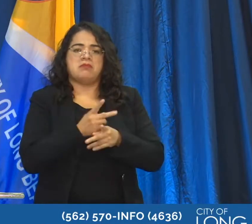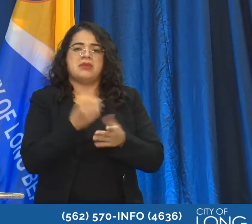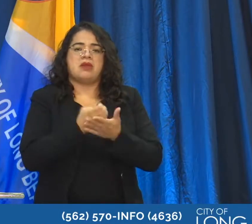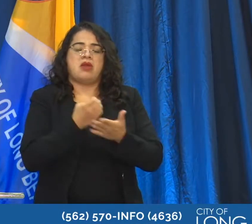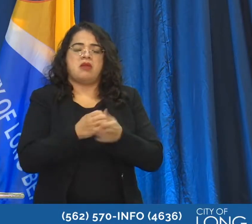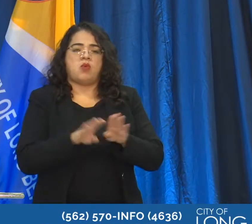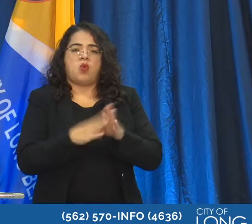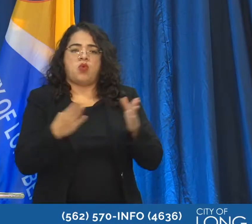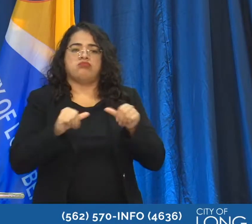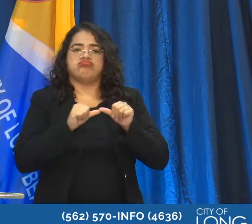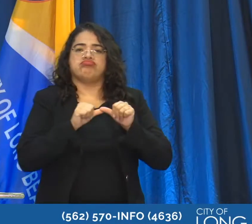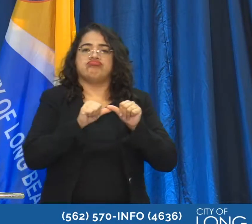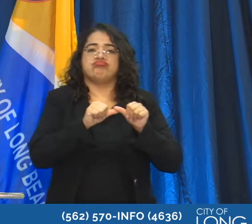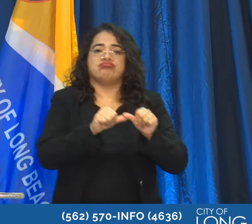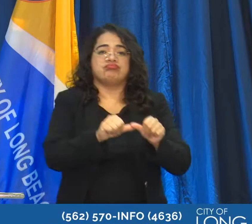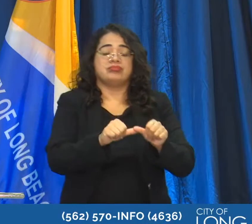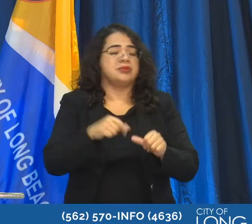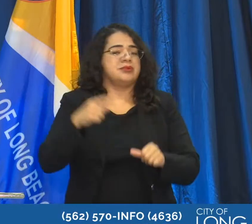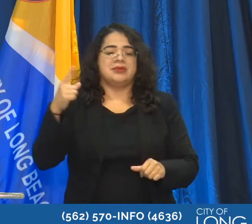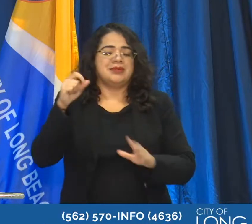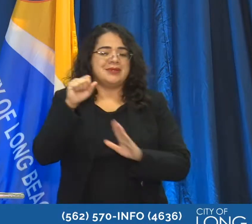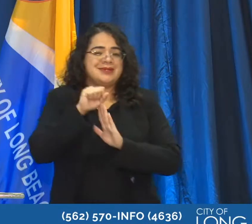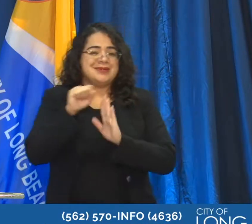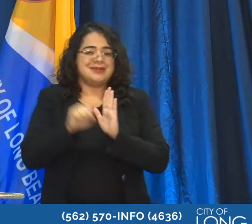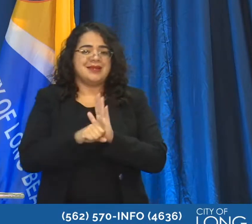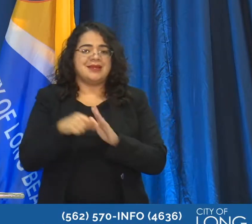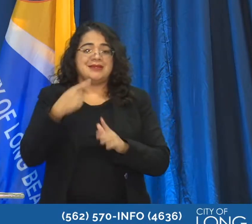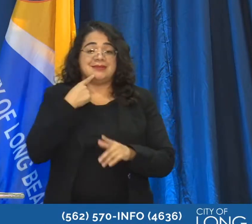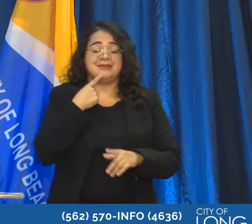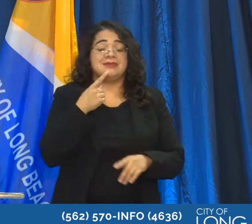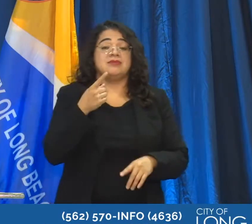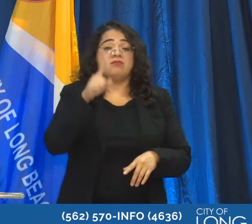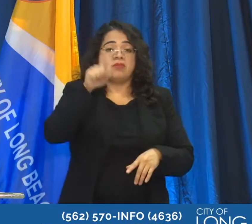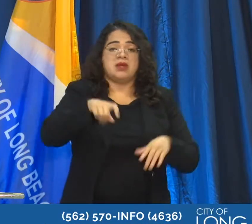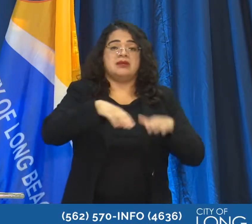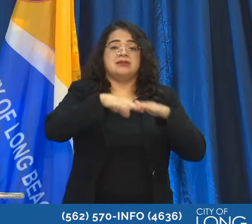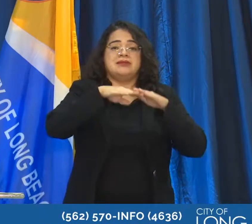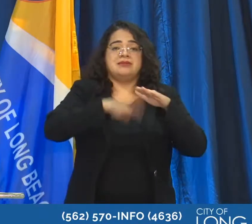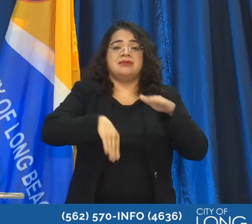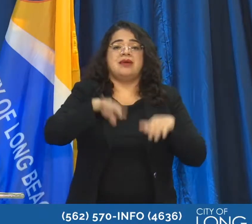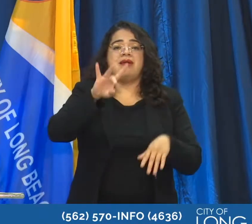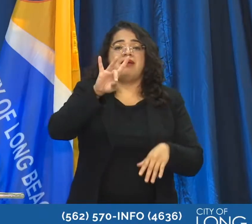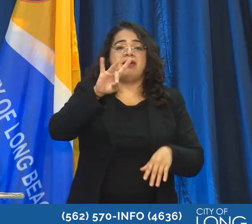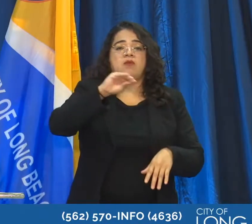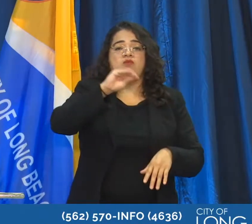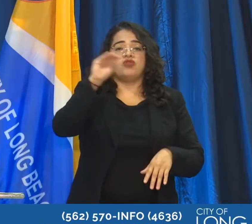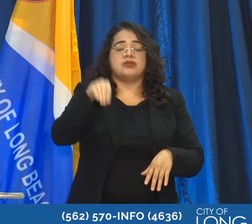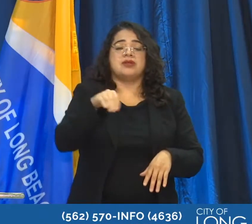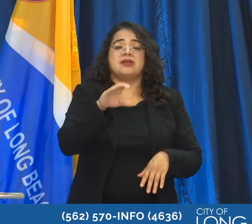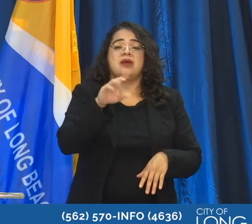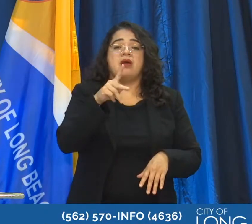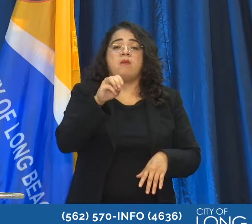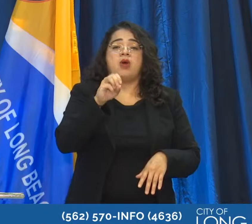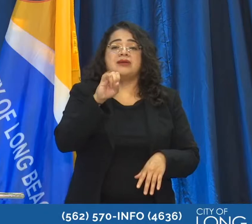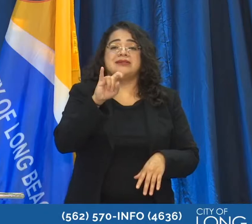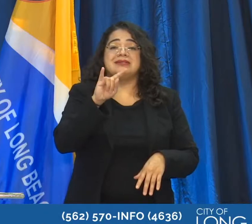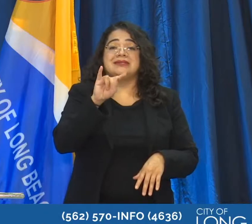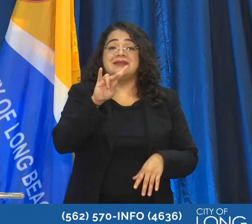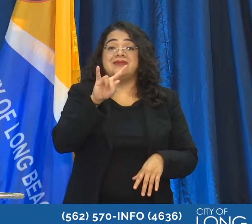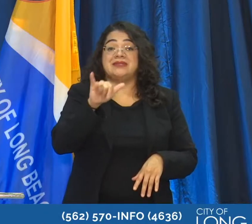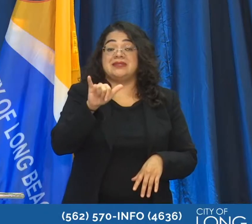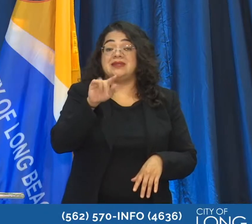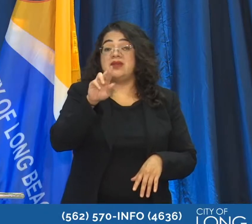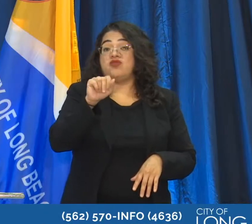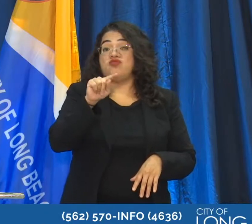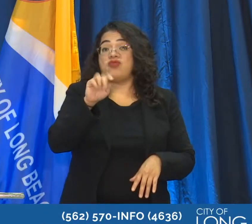cumpliendo en 2 indicadores. El Estado solicita que la tasa de positividad esté menos del 8% durante 7 días. Nuestra tasa